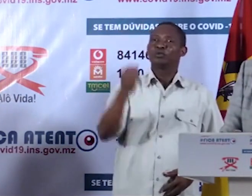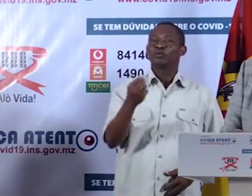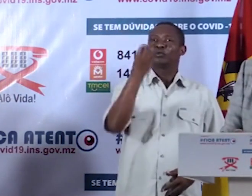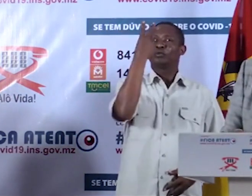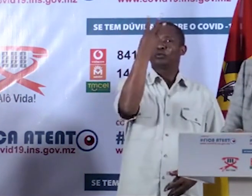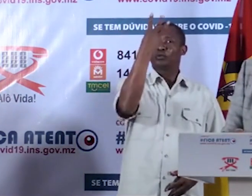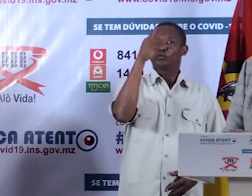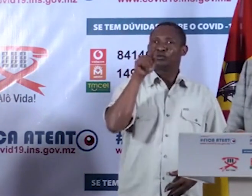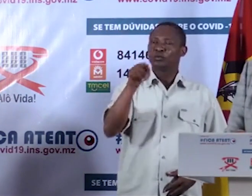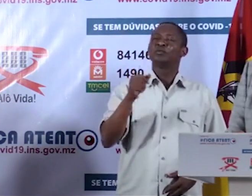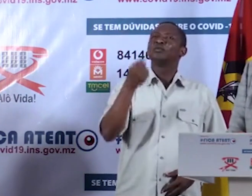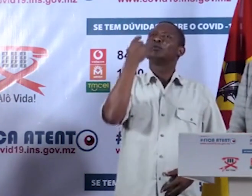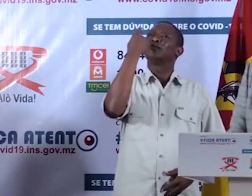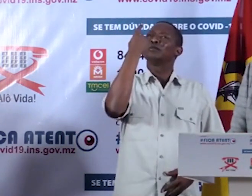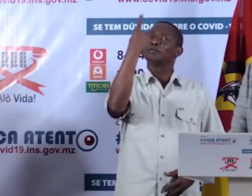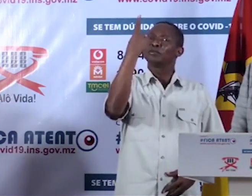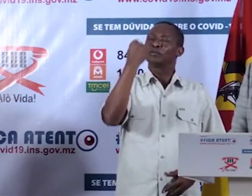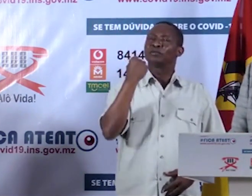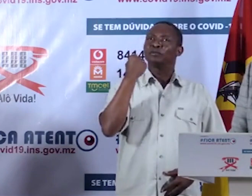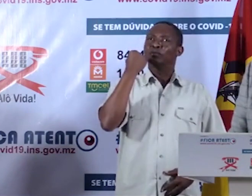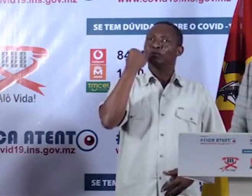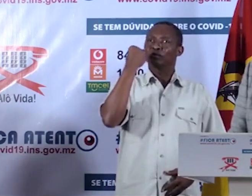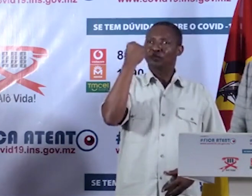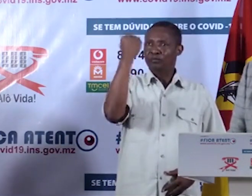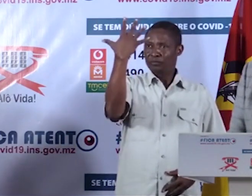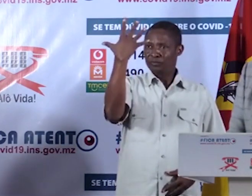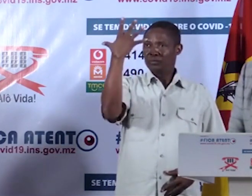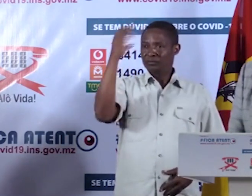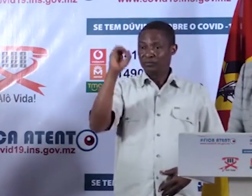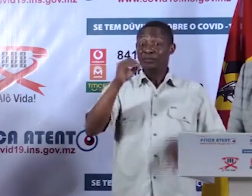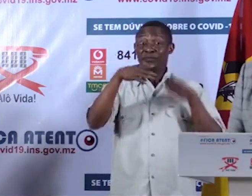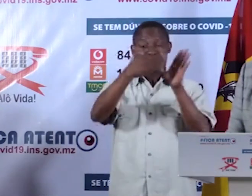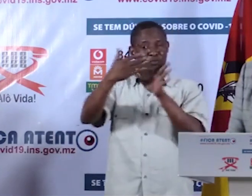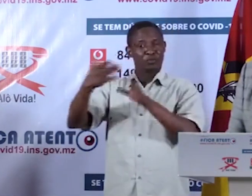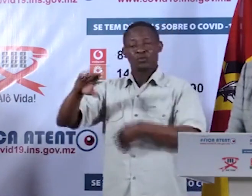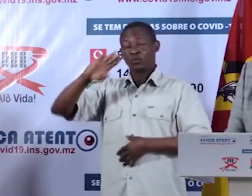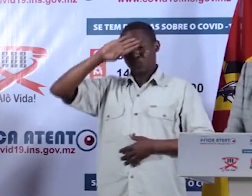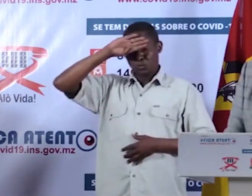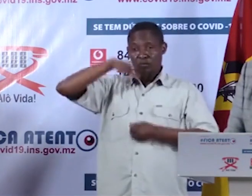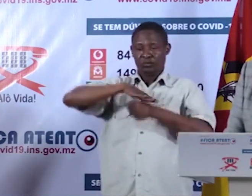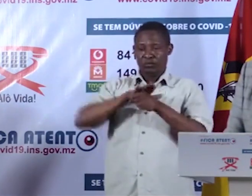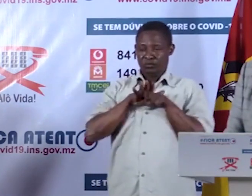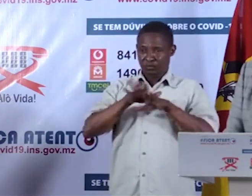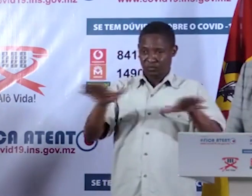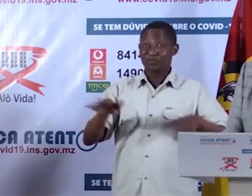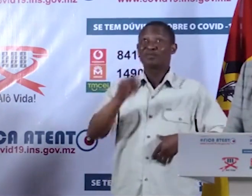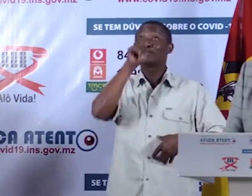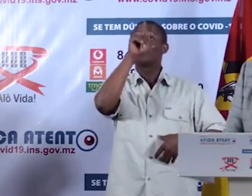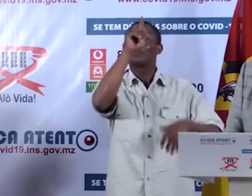5.003.155 casos cumulativos de infecção de Covid-19 em todo o mundo, dos